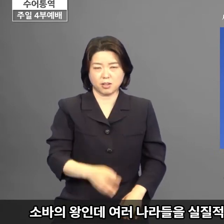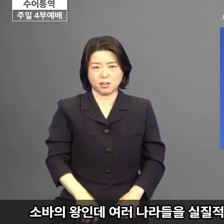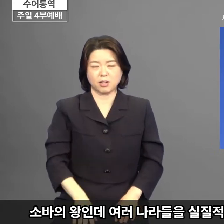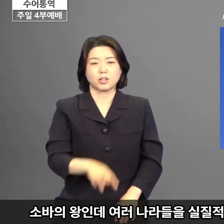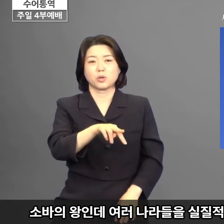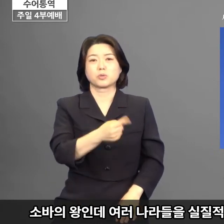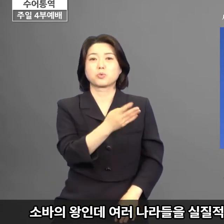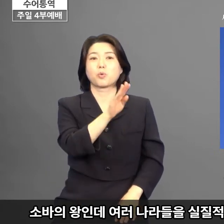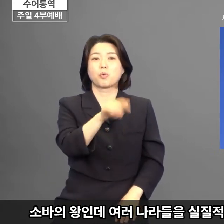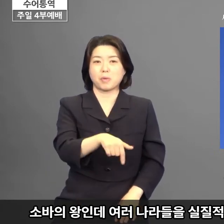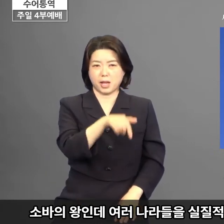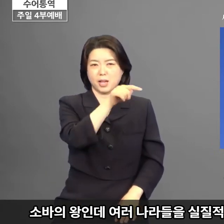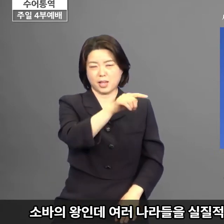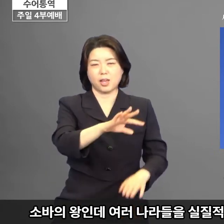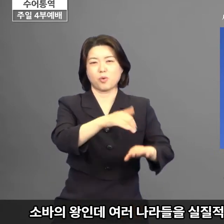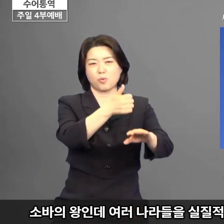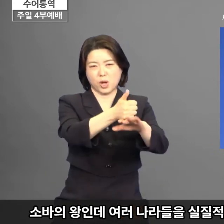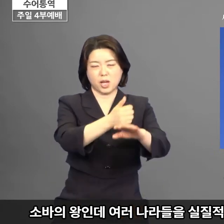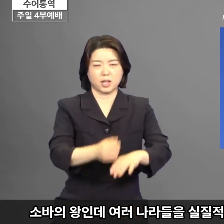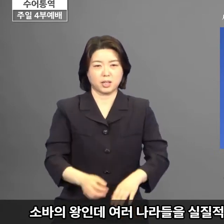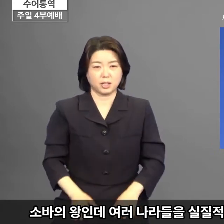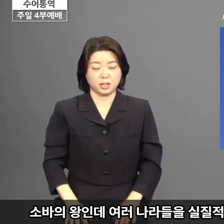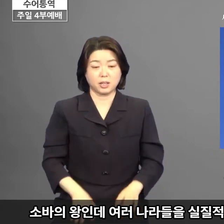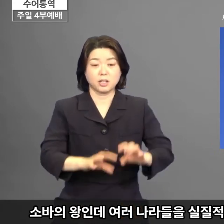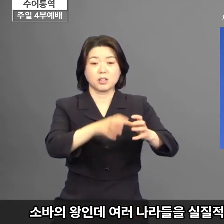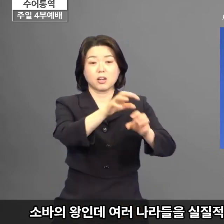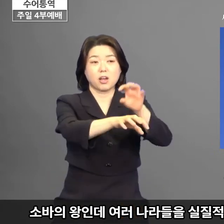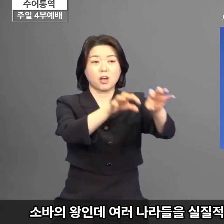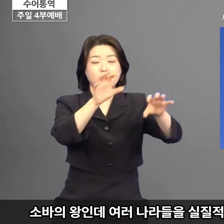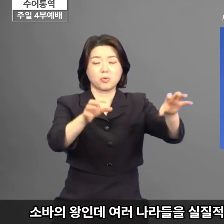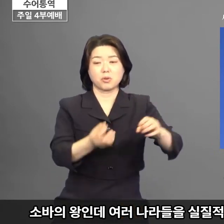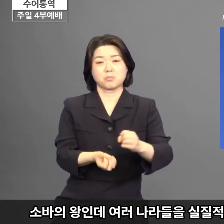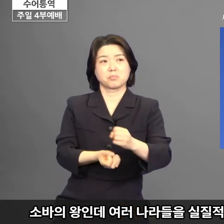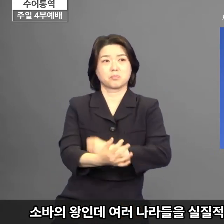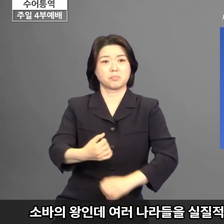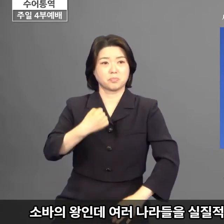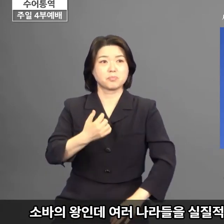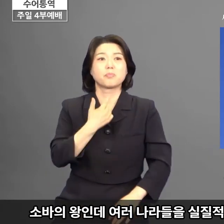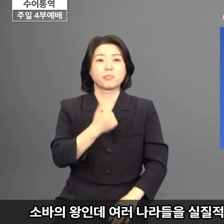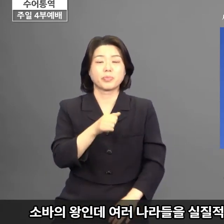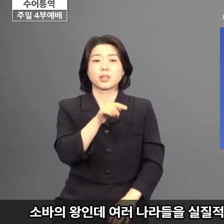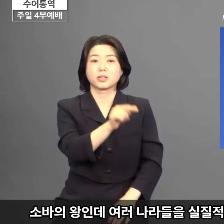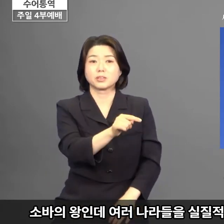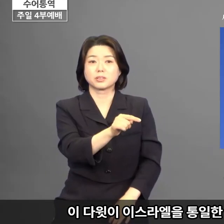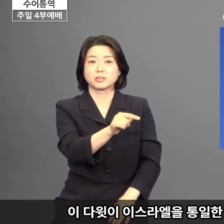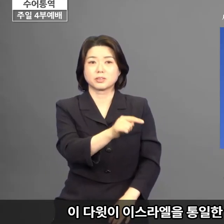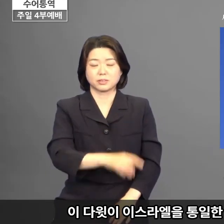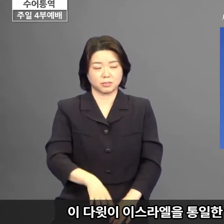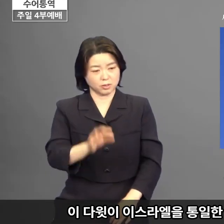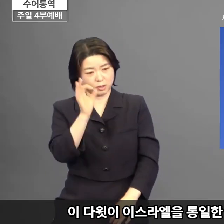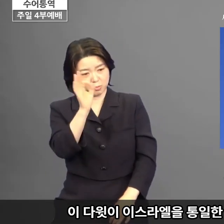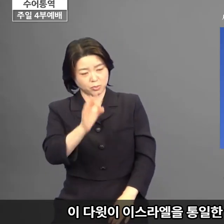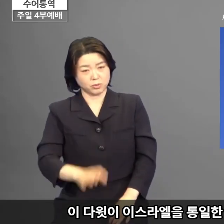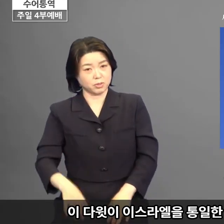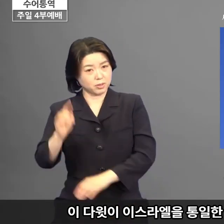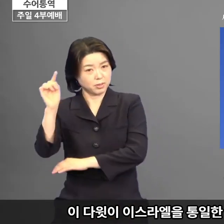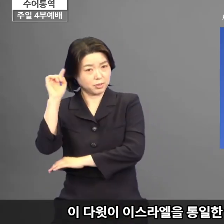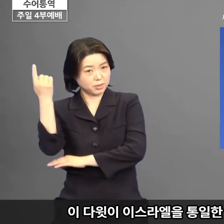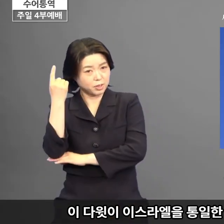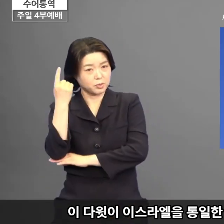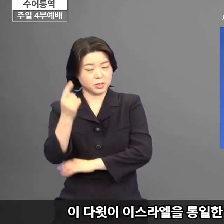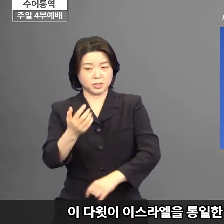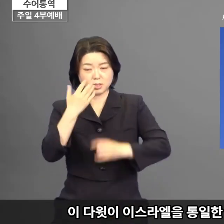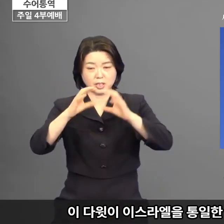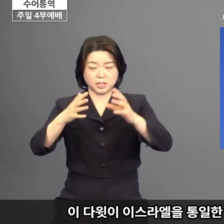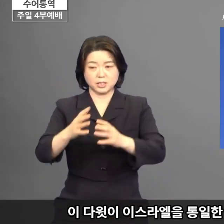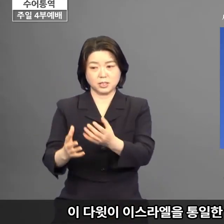왕인데 여러 나라들을 실질적으로 영향력을 행사했던 그가 보니까 이 다윗이 이스라엘을